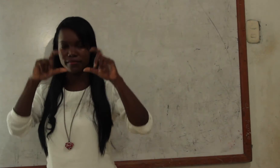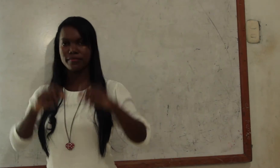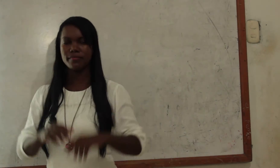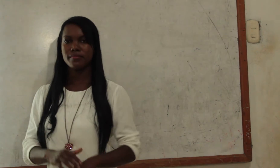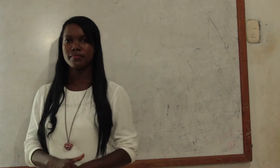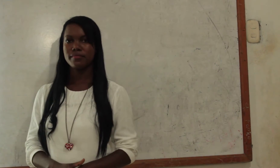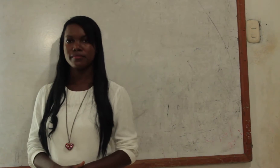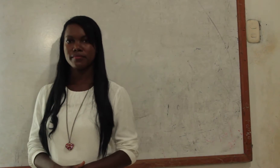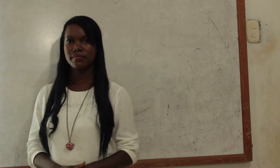Cámara.